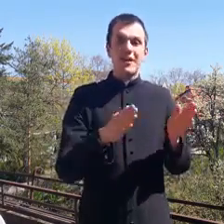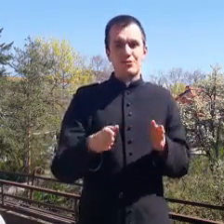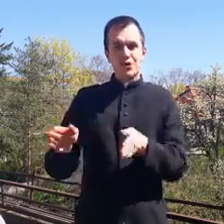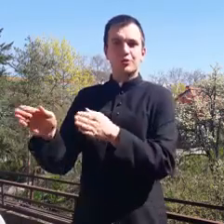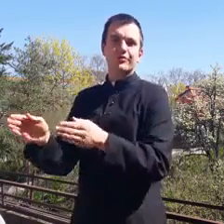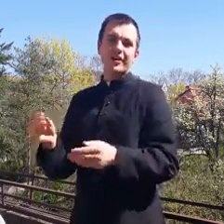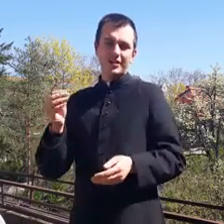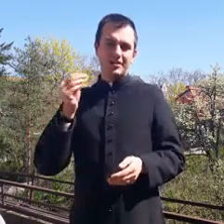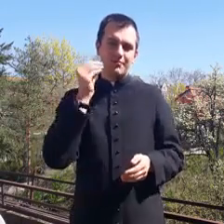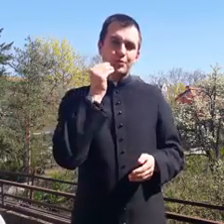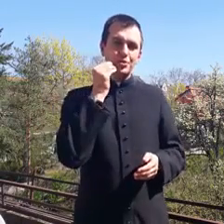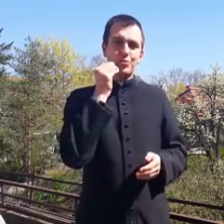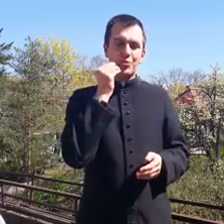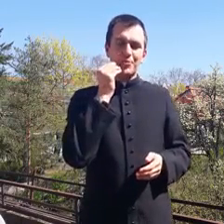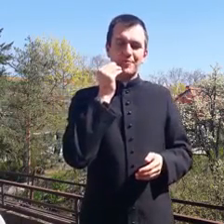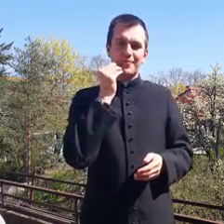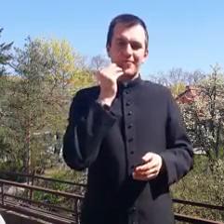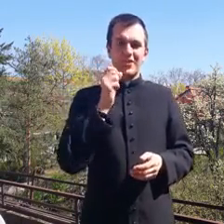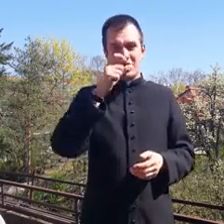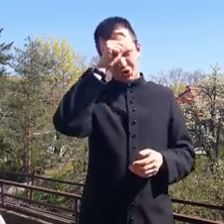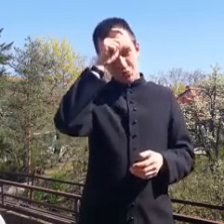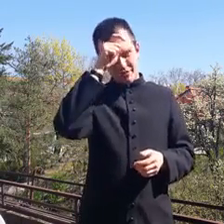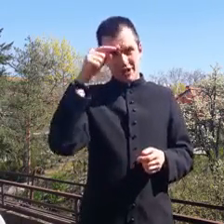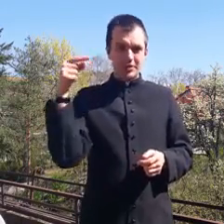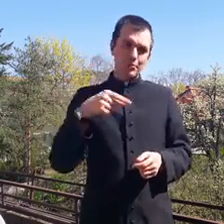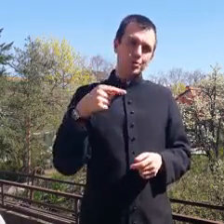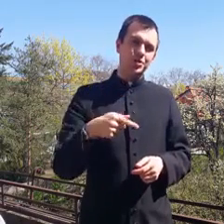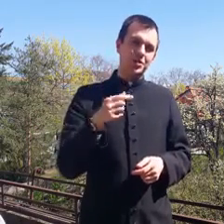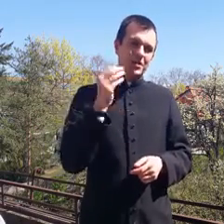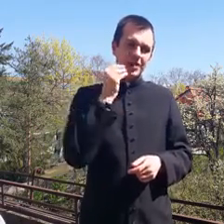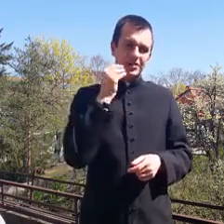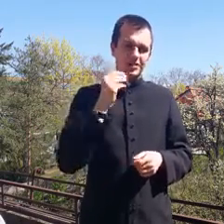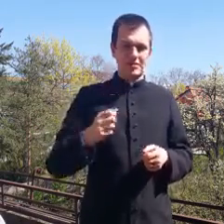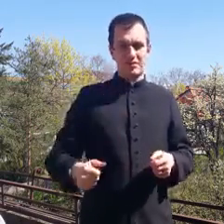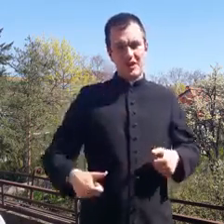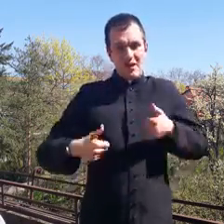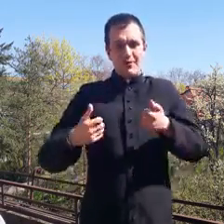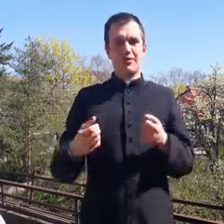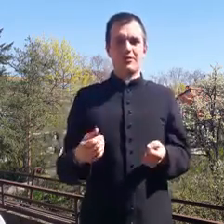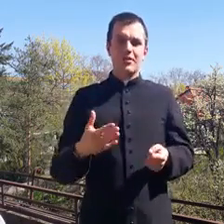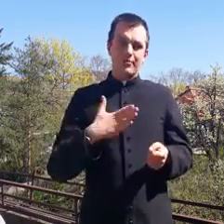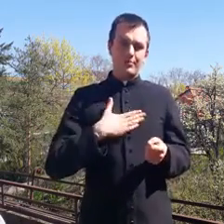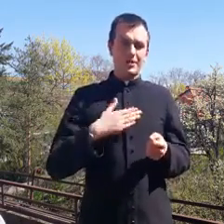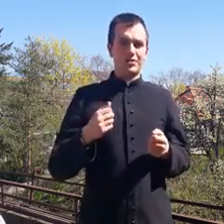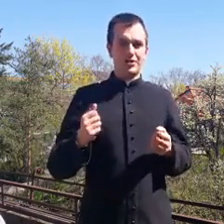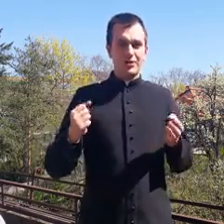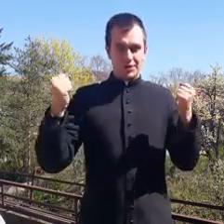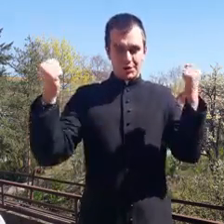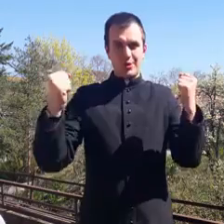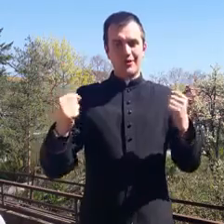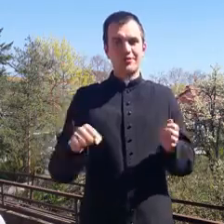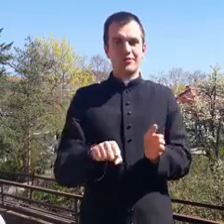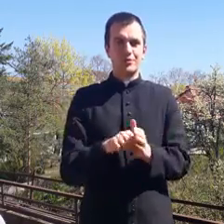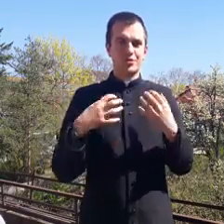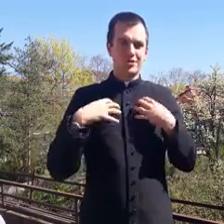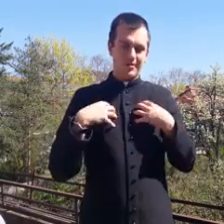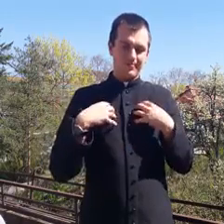przygotowanie posiłku człowiek musi jeść aby mieć siły do życia